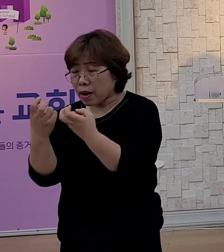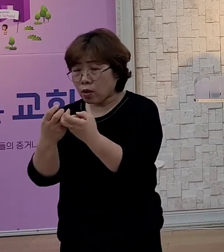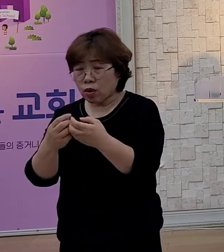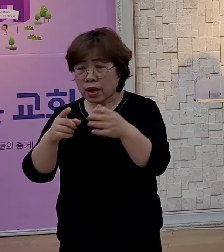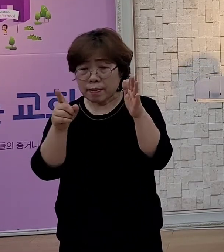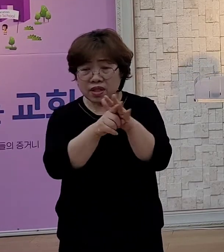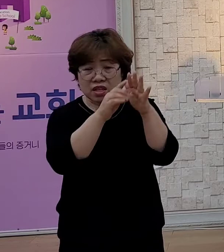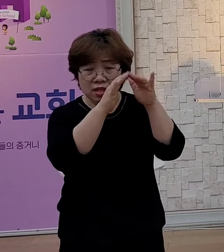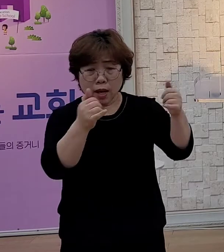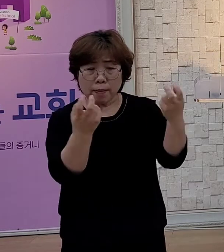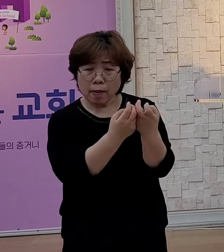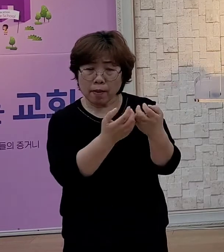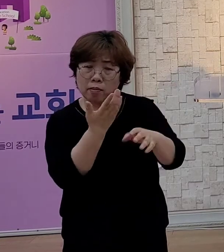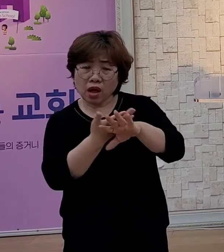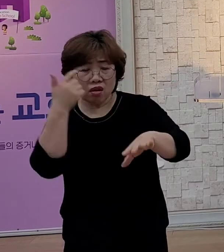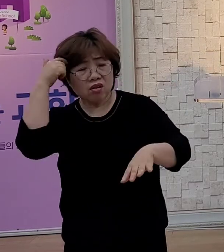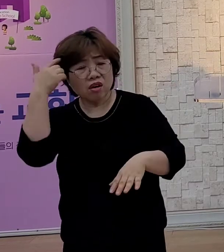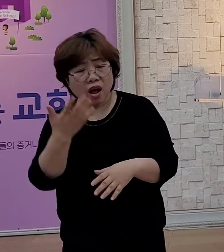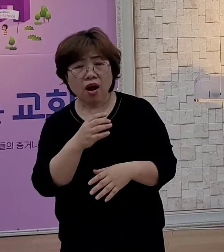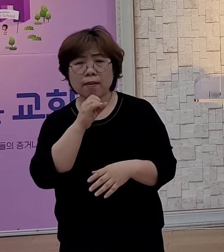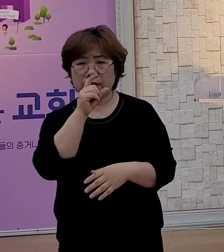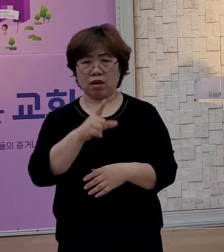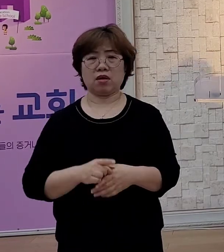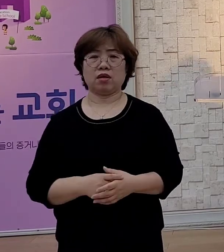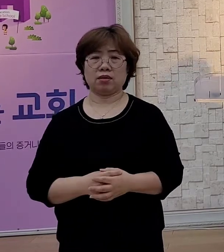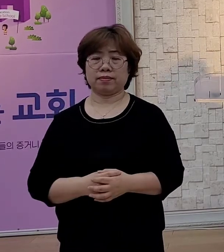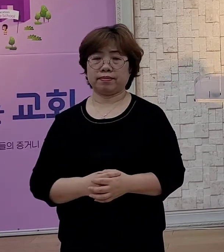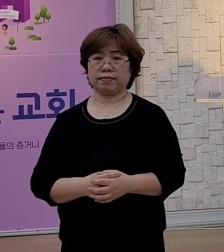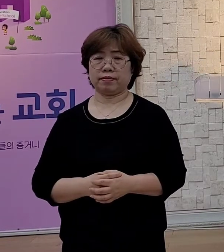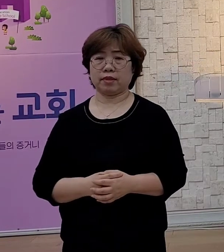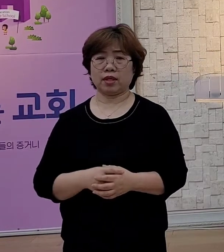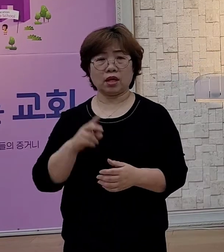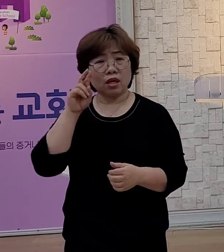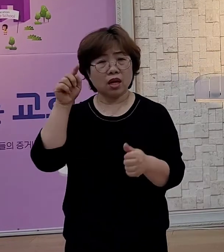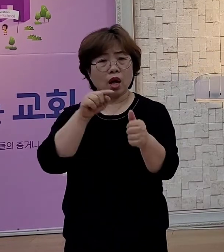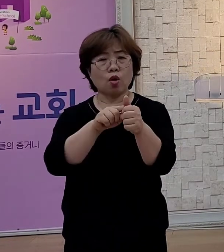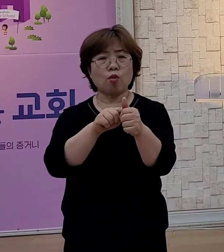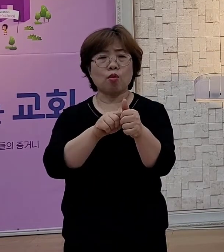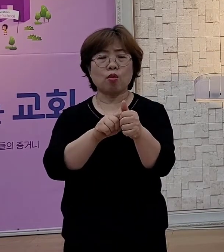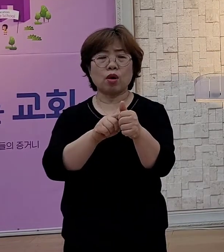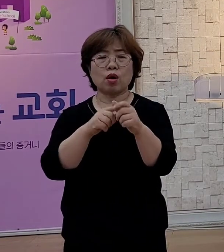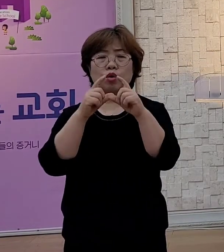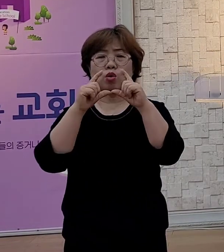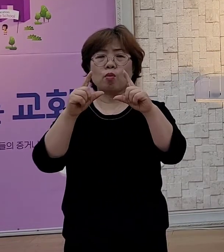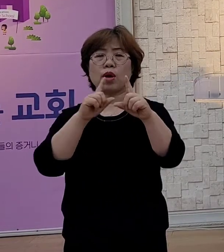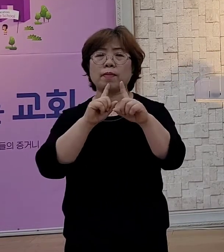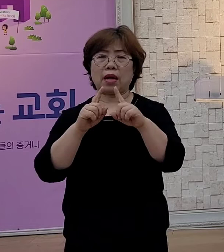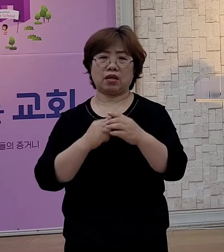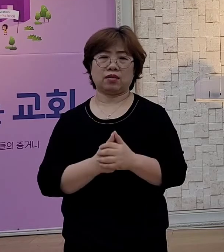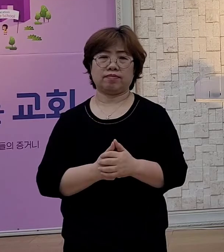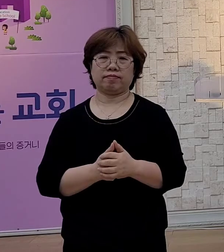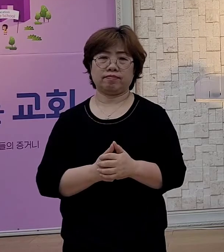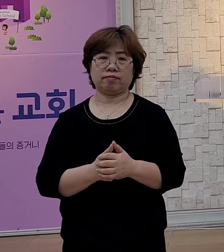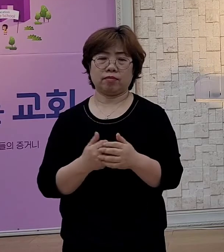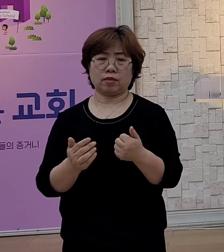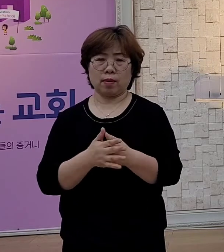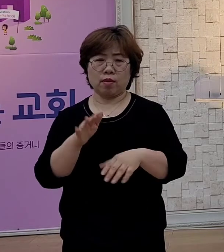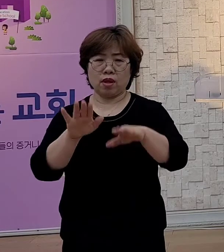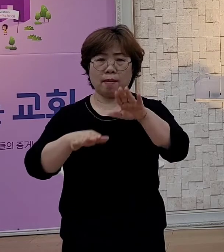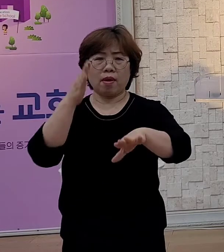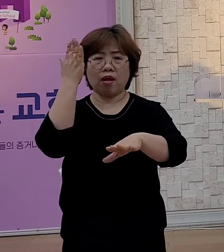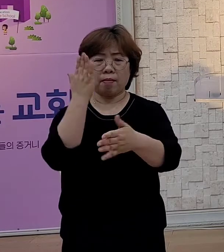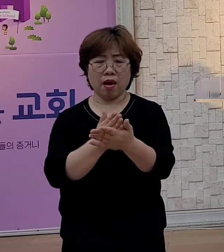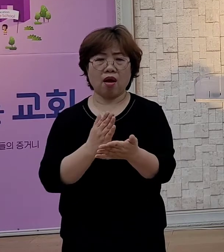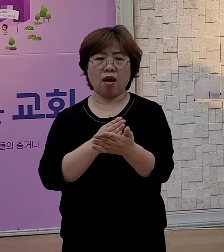너희들의 삶의 방식이 다르냐. 이것을 오늘 우리에게 말씀하고 있습니다. 그래서 우리는 차별해서는 안